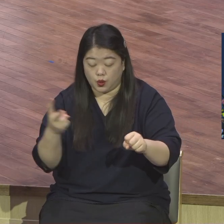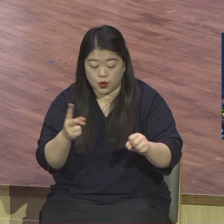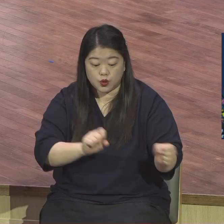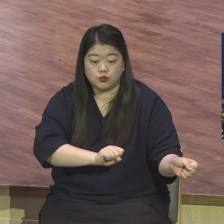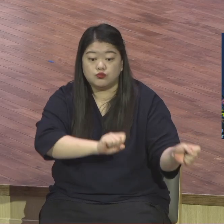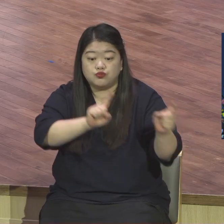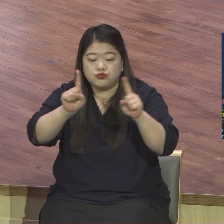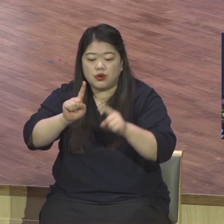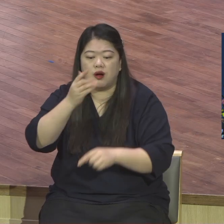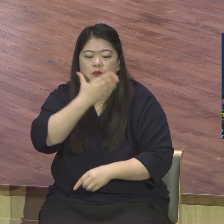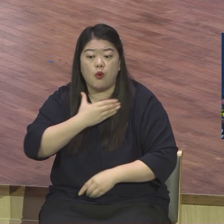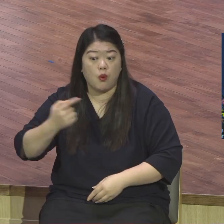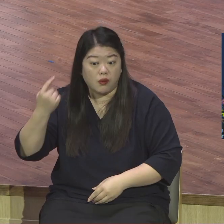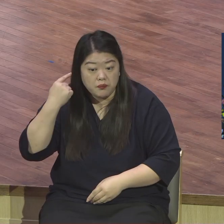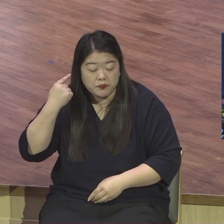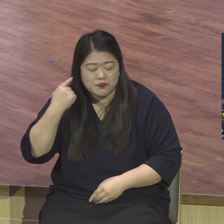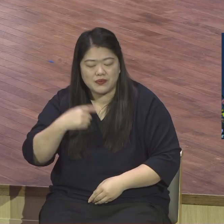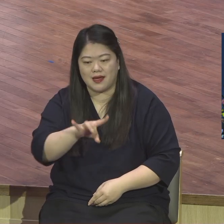복음만이 참복음이다.